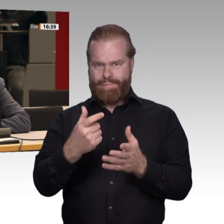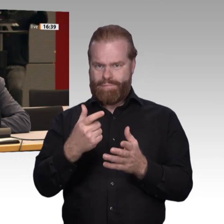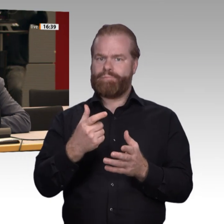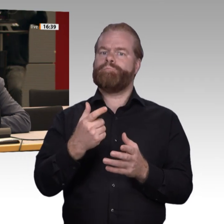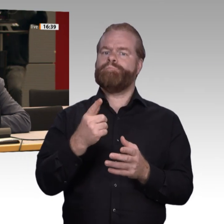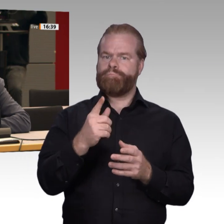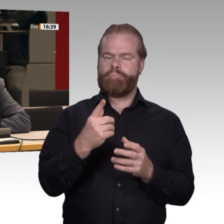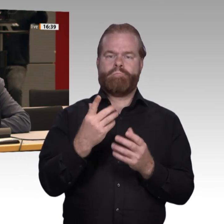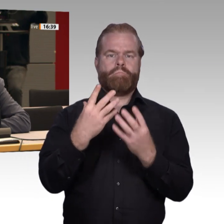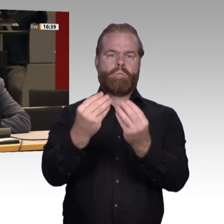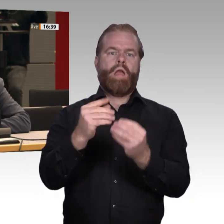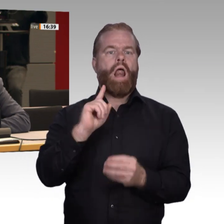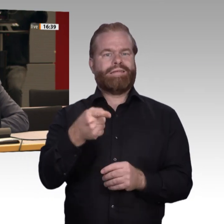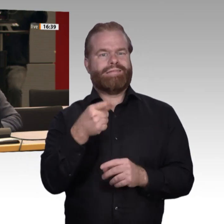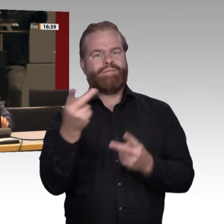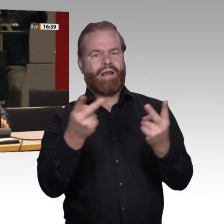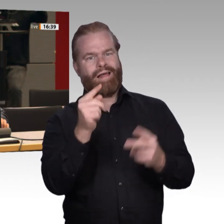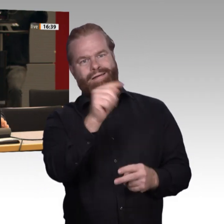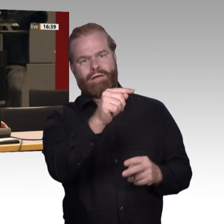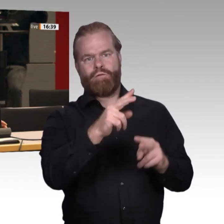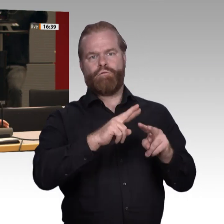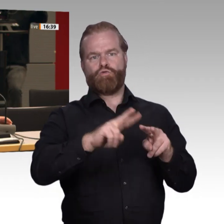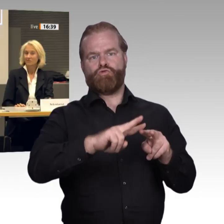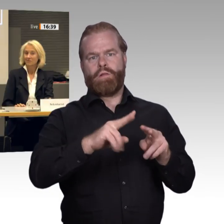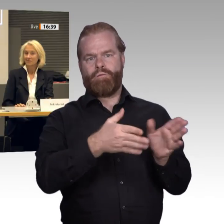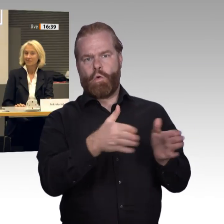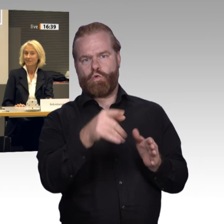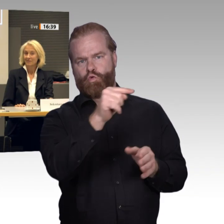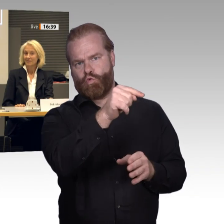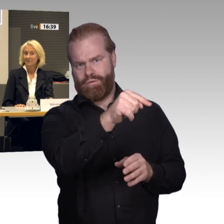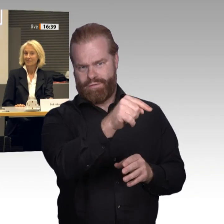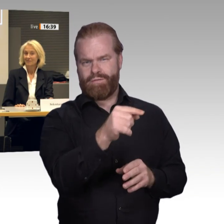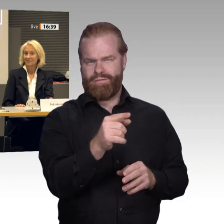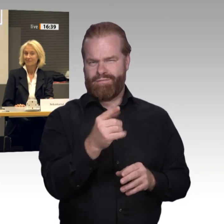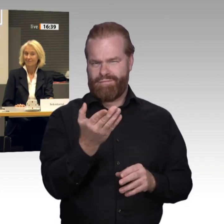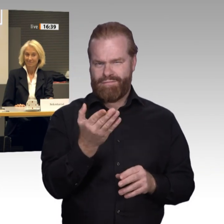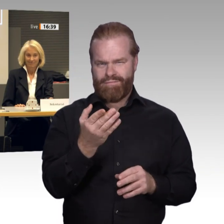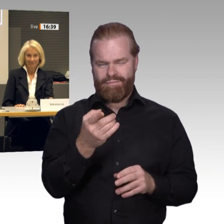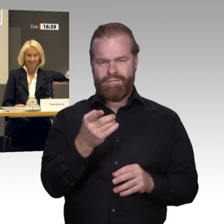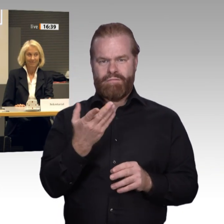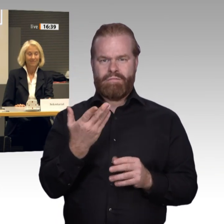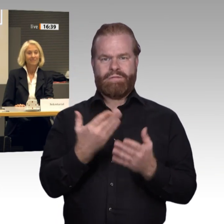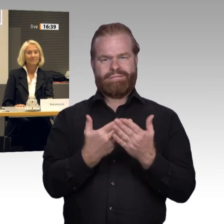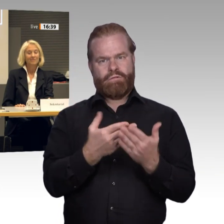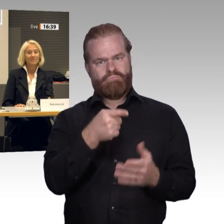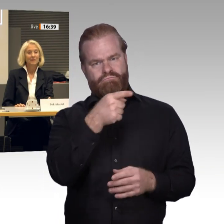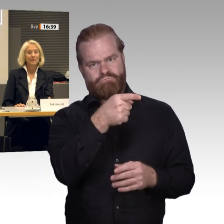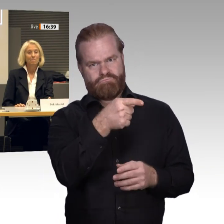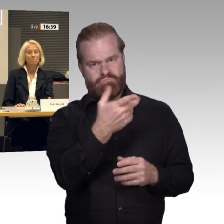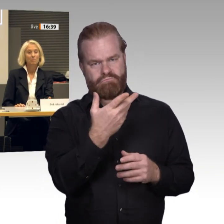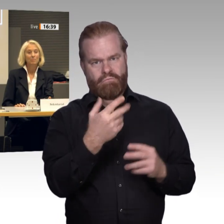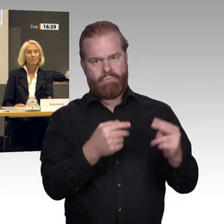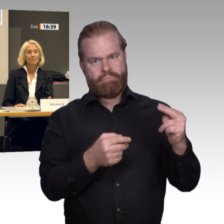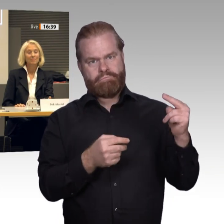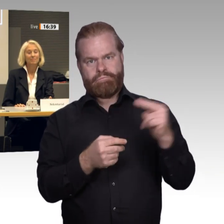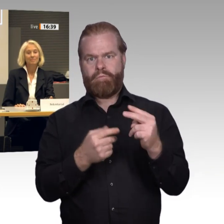Leistungsanbieter, sagen wir, auf dem Markt besser etablieren zu können? Okay, danke schön, Frau Scheidt. Ich versuche es kurz. Also wir begrüßen erstmal grundsätzlich diesen